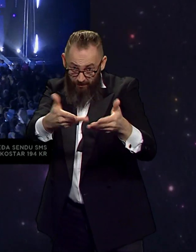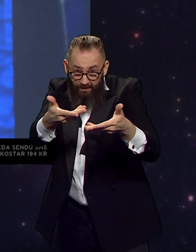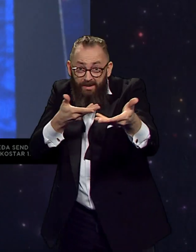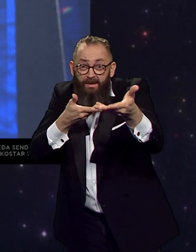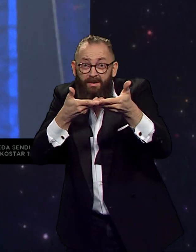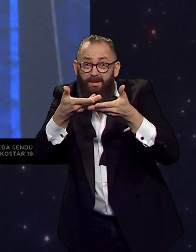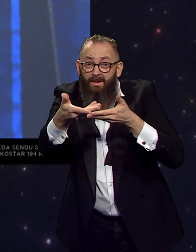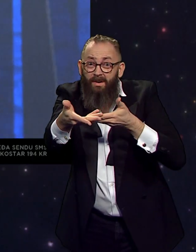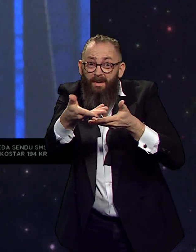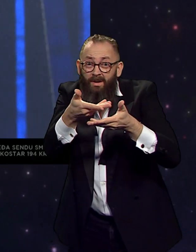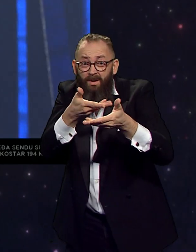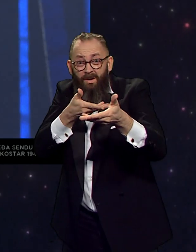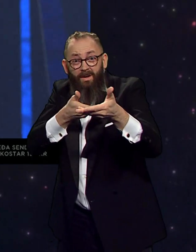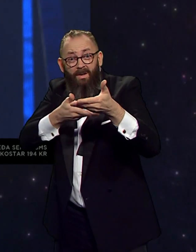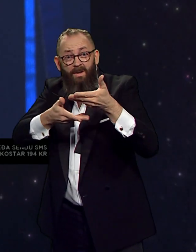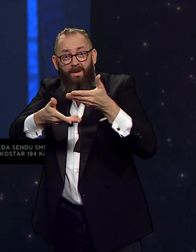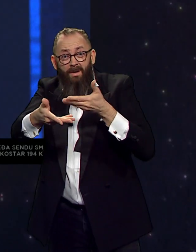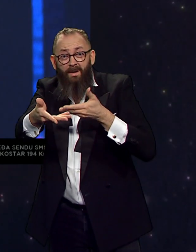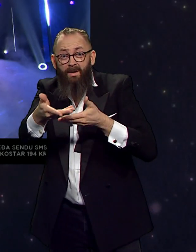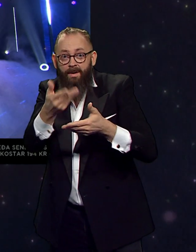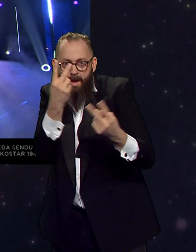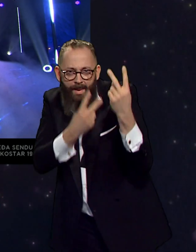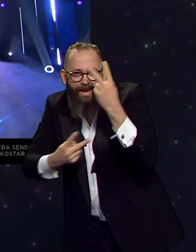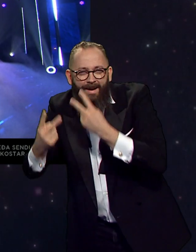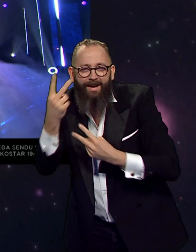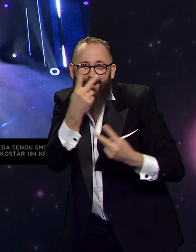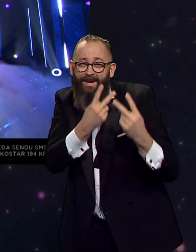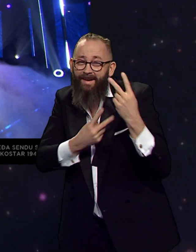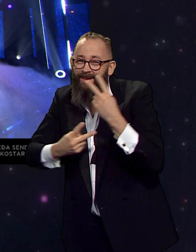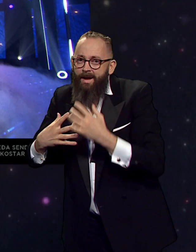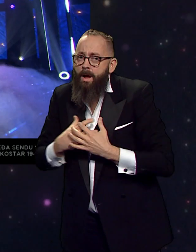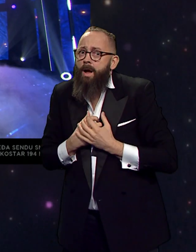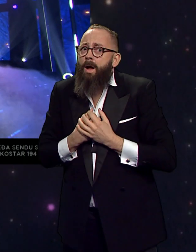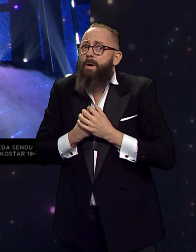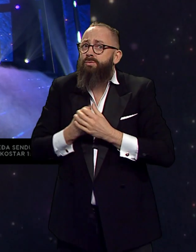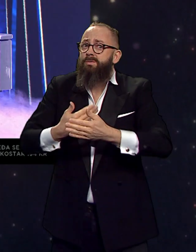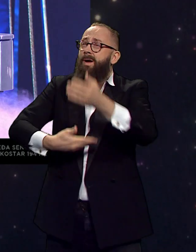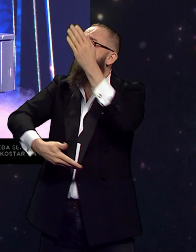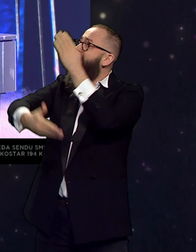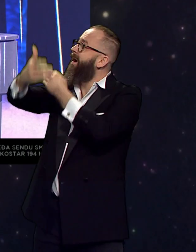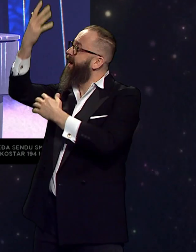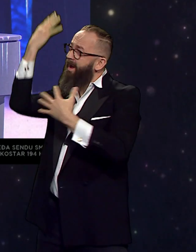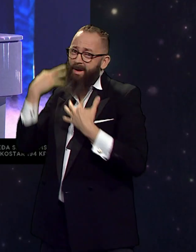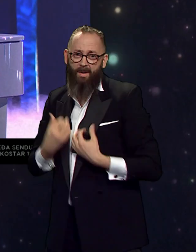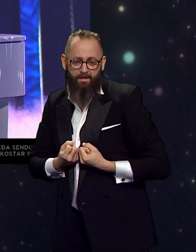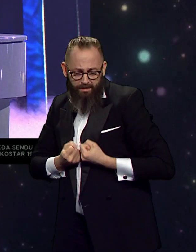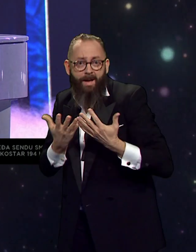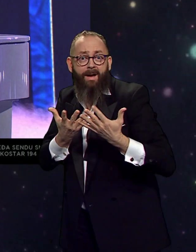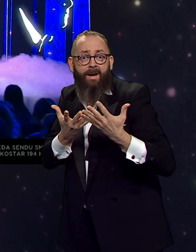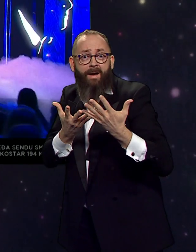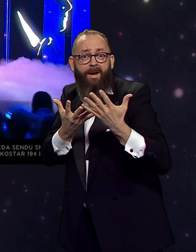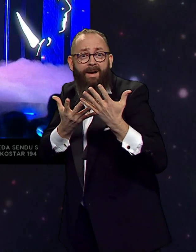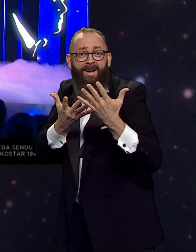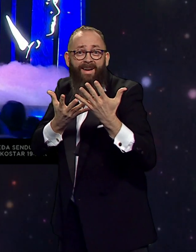tölum aðeins lengur og leitum upp í ástina sem við hafum